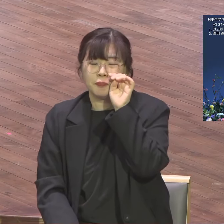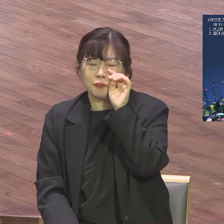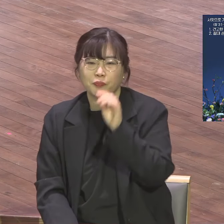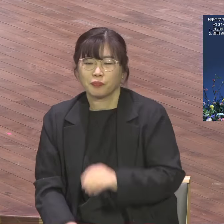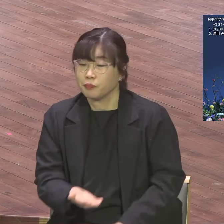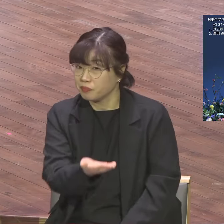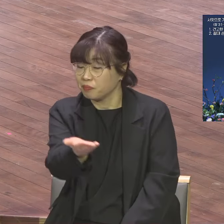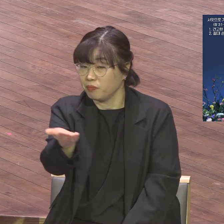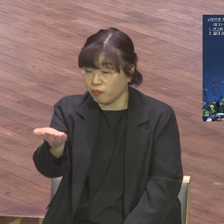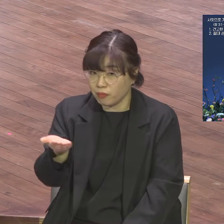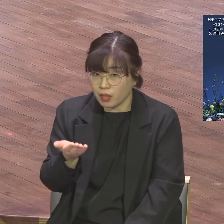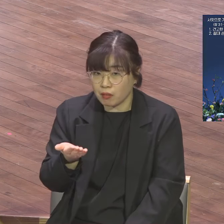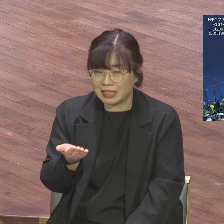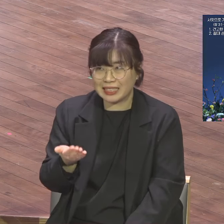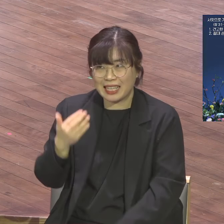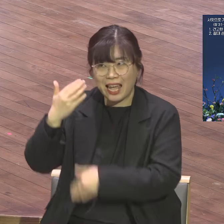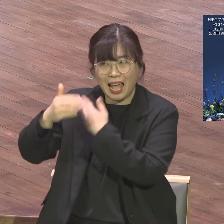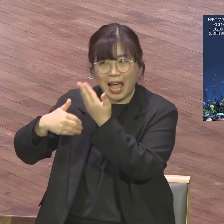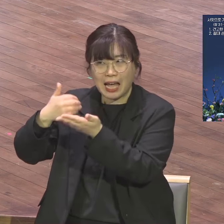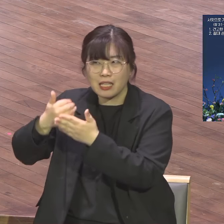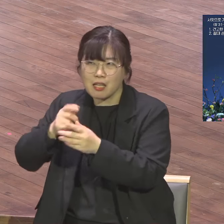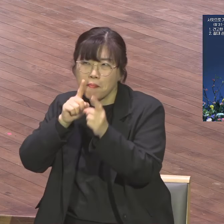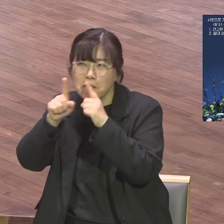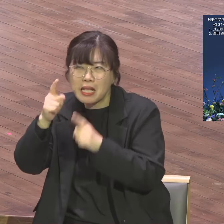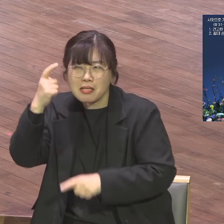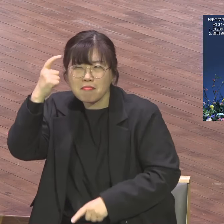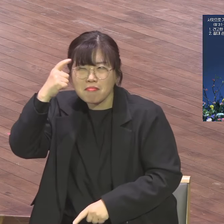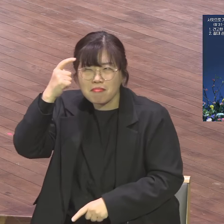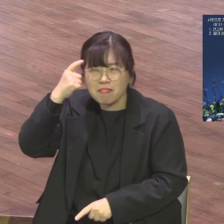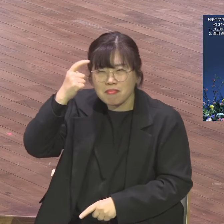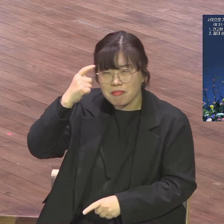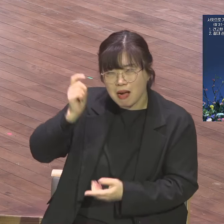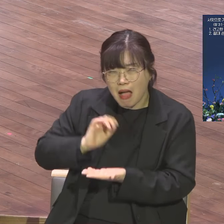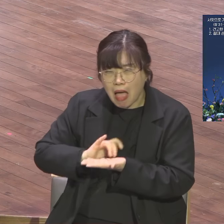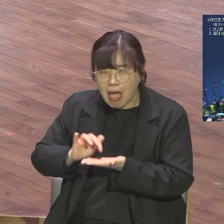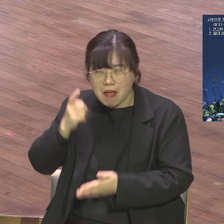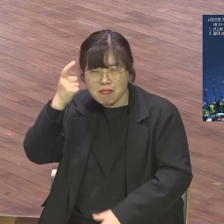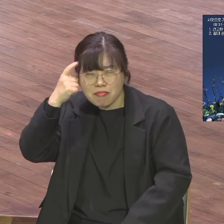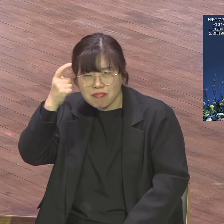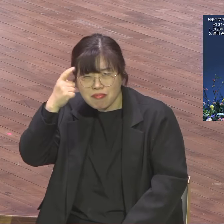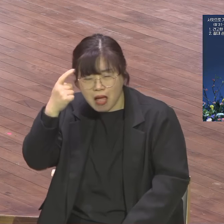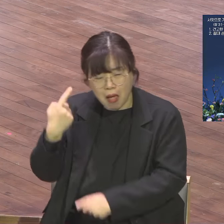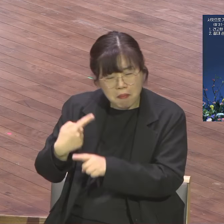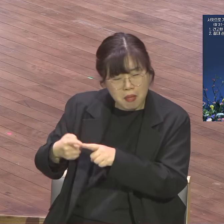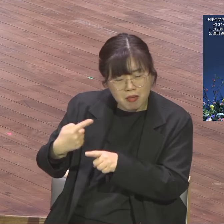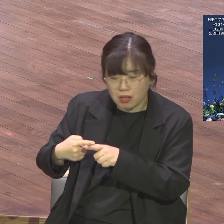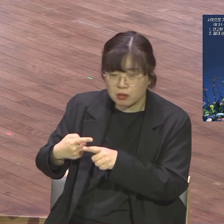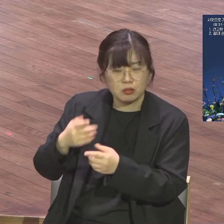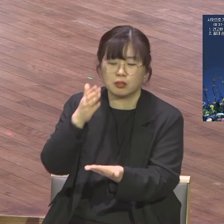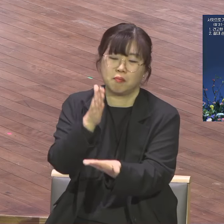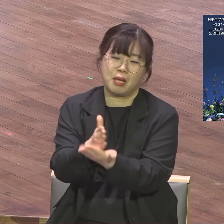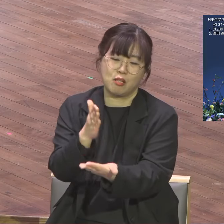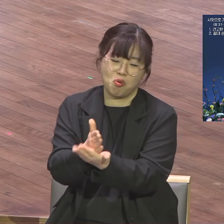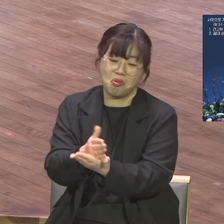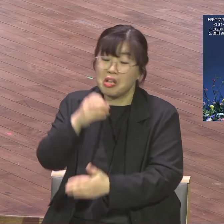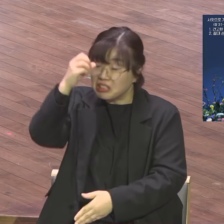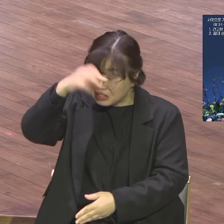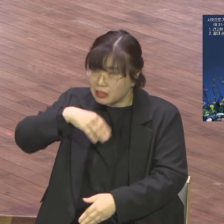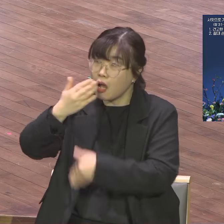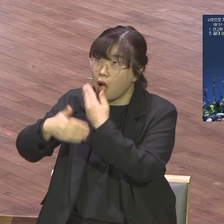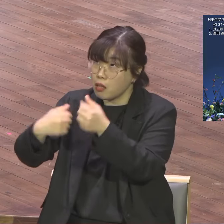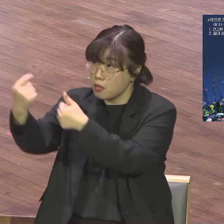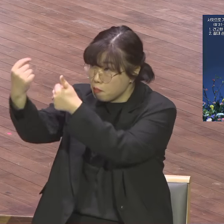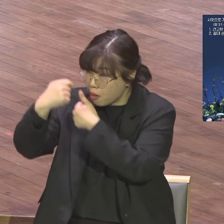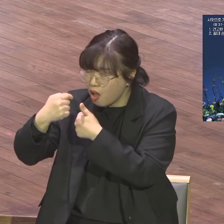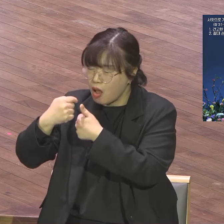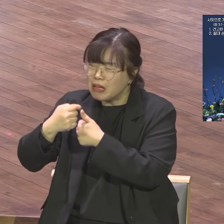영계의 모든 성도 여러분, 하나님의 말씀에 대해서 순도 100% 순종하시기 바랍니다. 이 말씀,